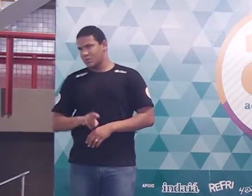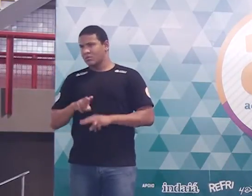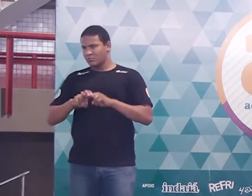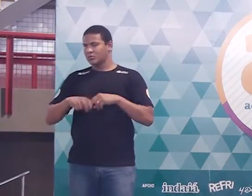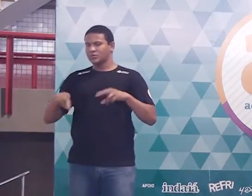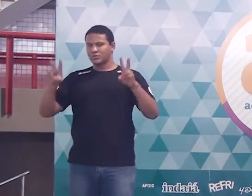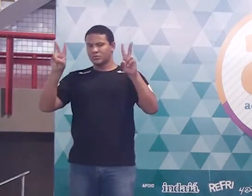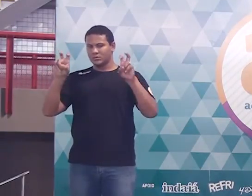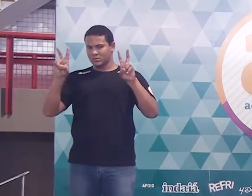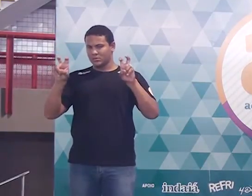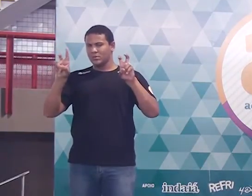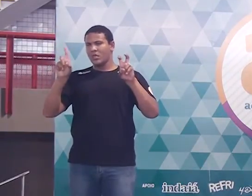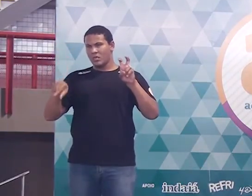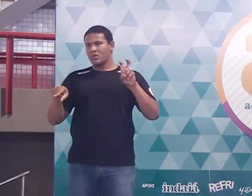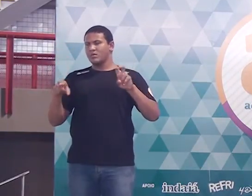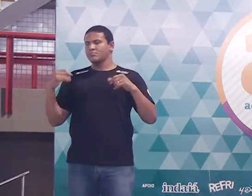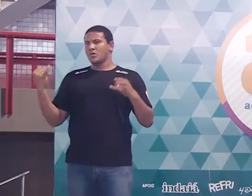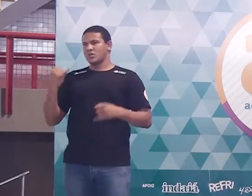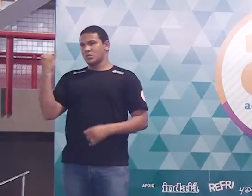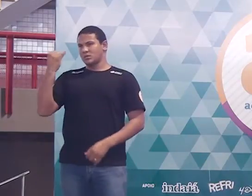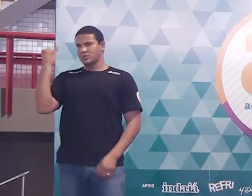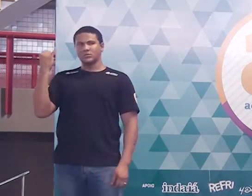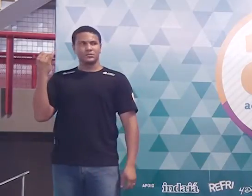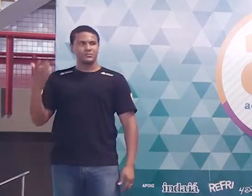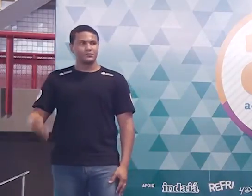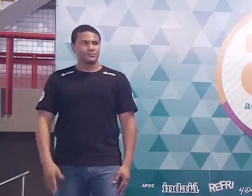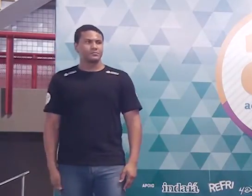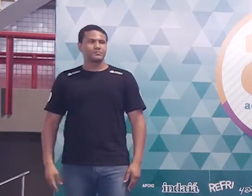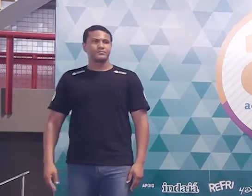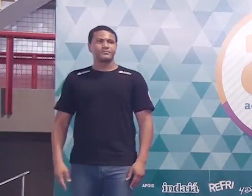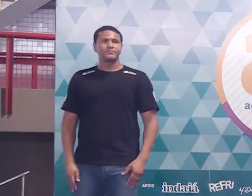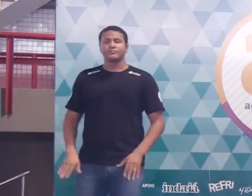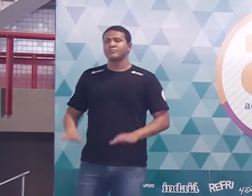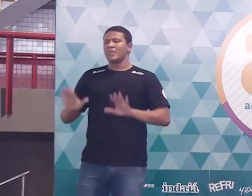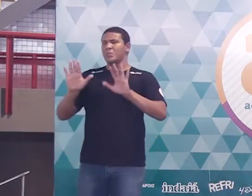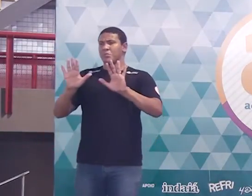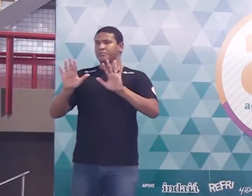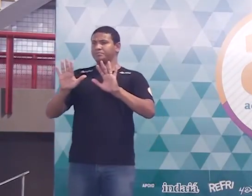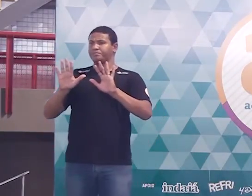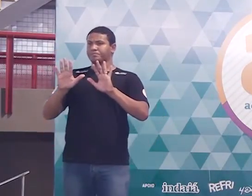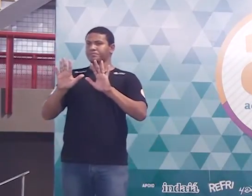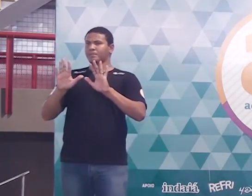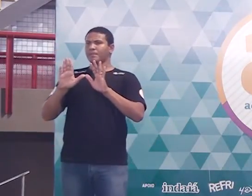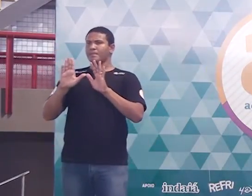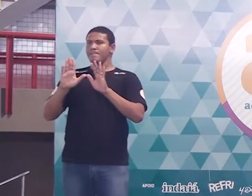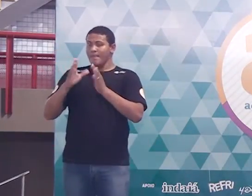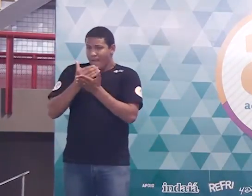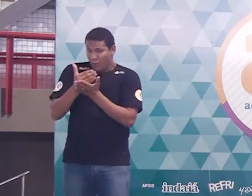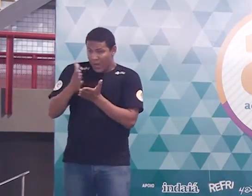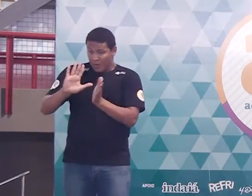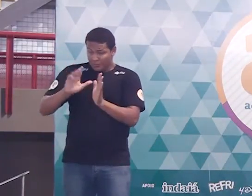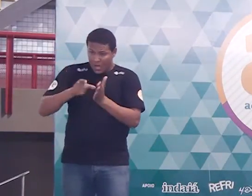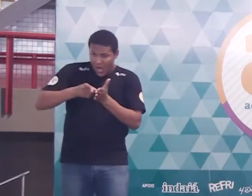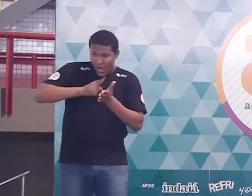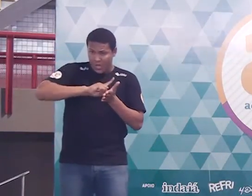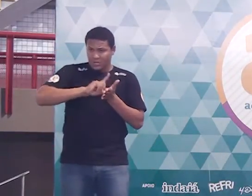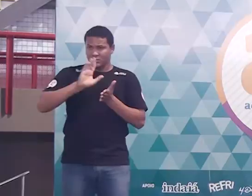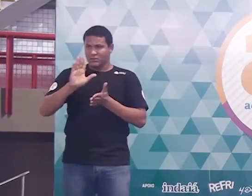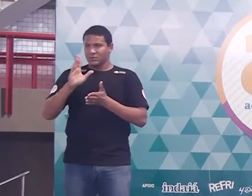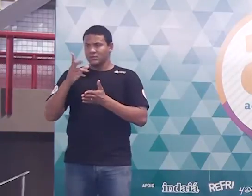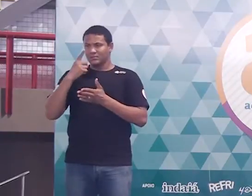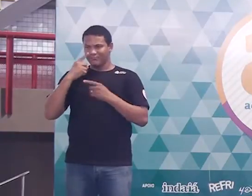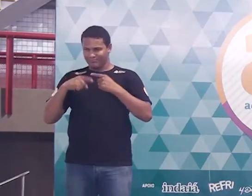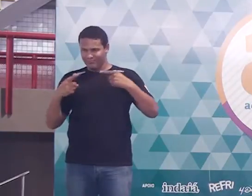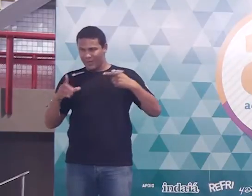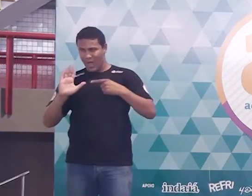de hoje, ela se torna tão importante, tá certo? Antes da gente começar a resolver questões do teu material, tá? Do teu